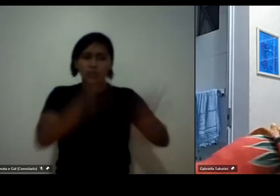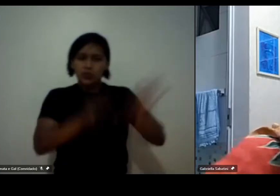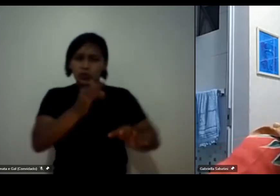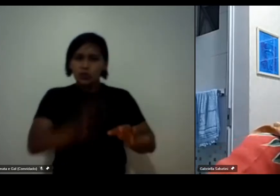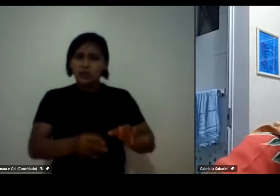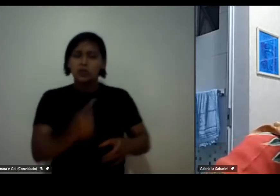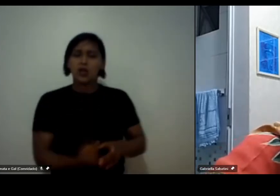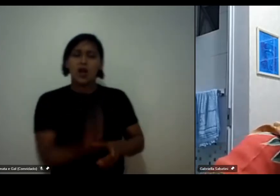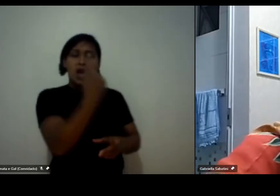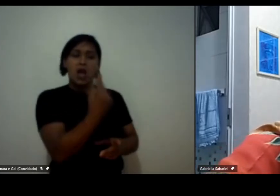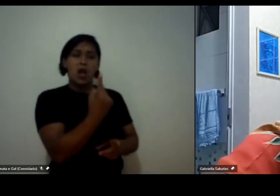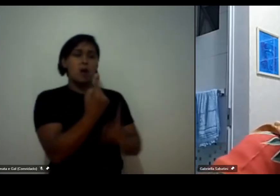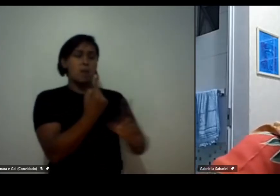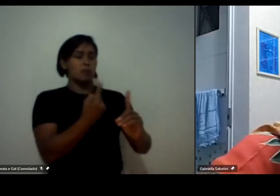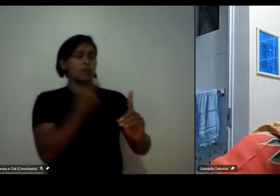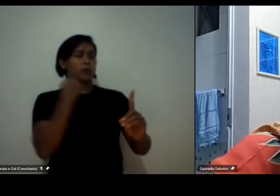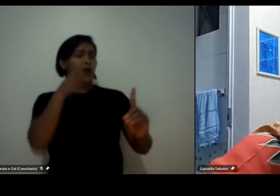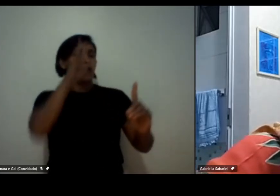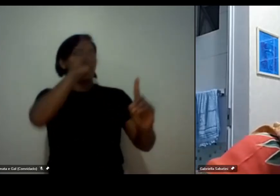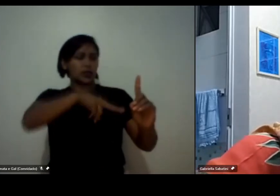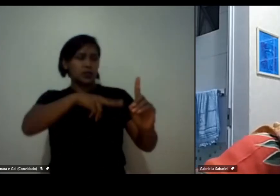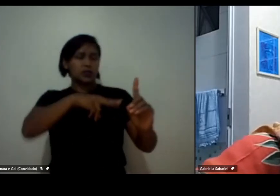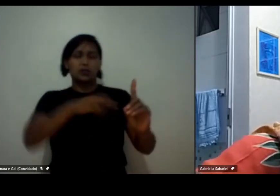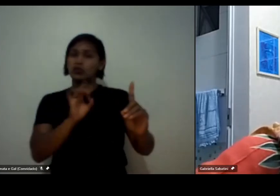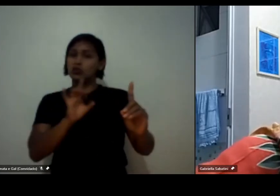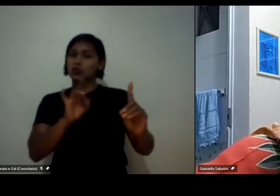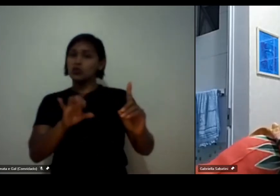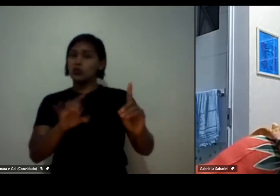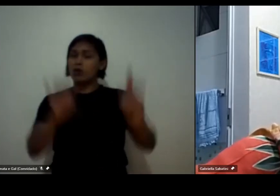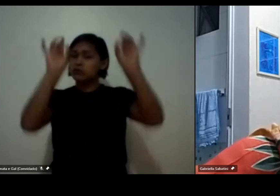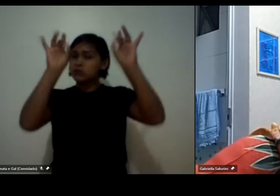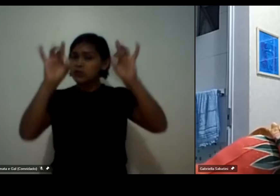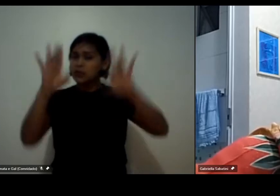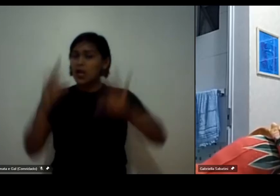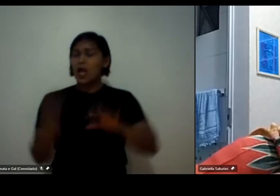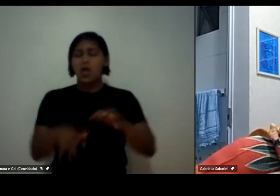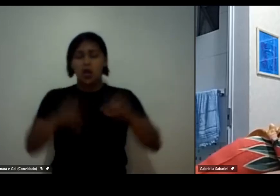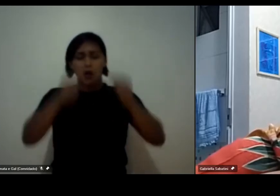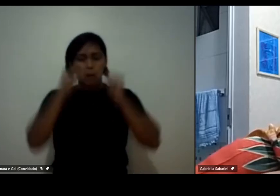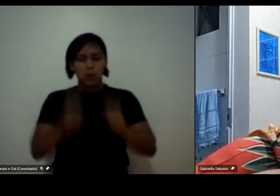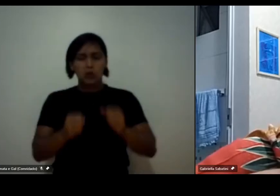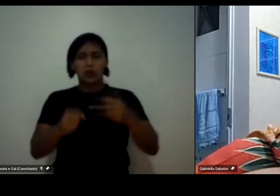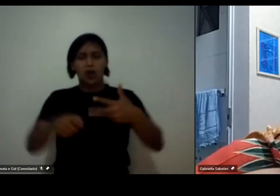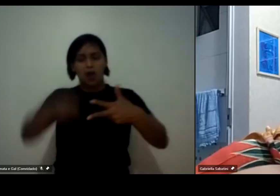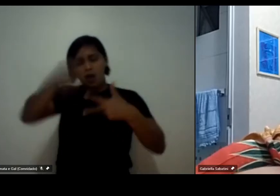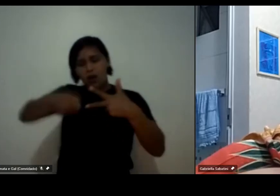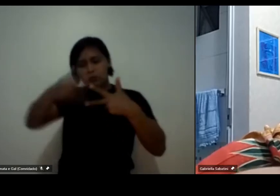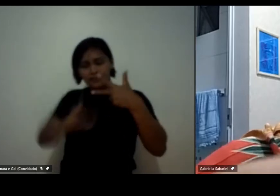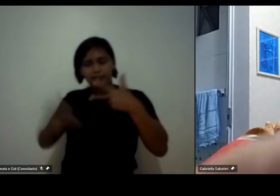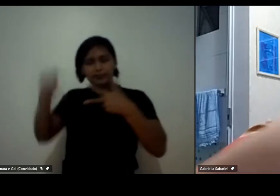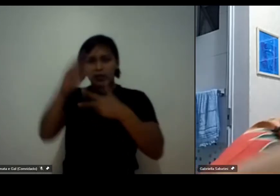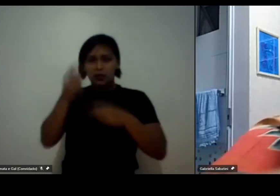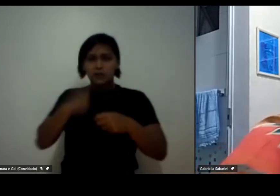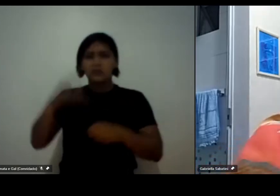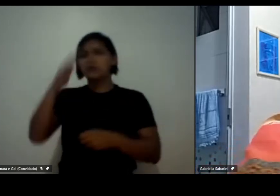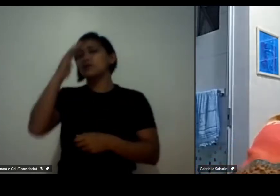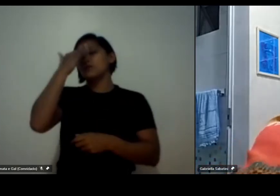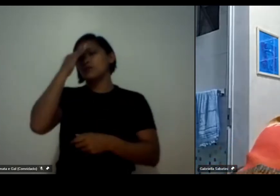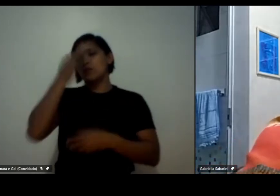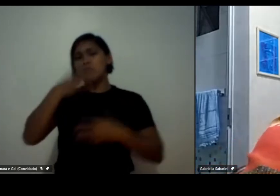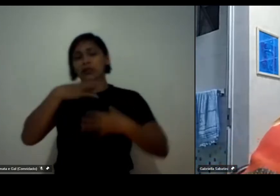a figura em torno do qual as instâncias de poder e os campos de saber se inquietam